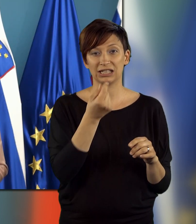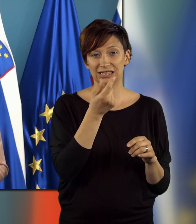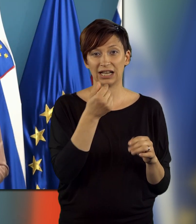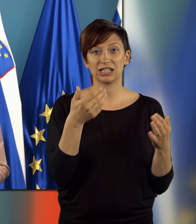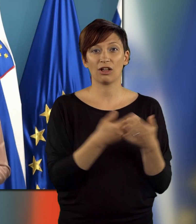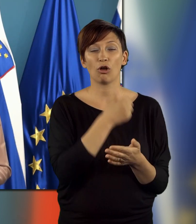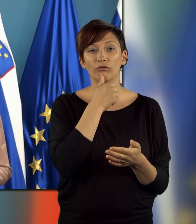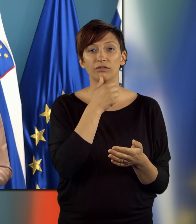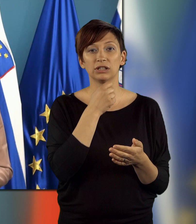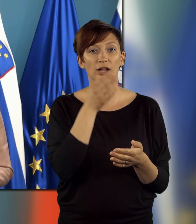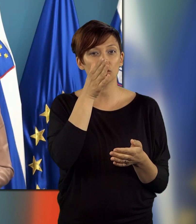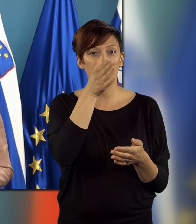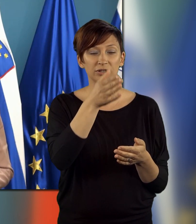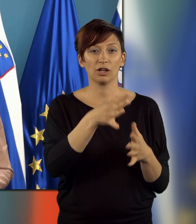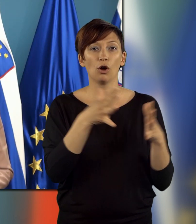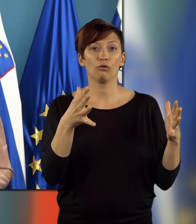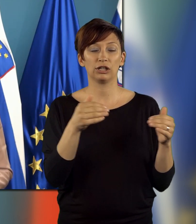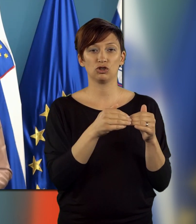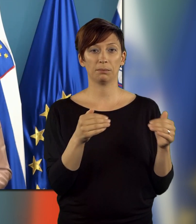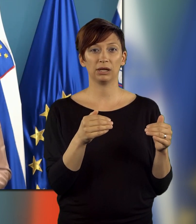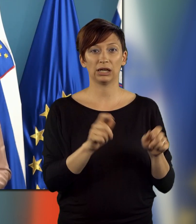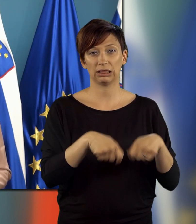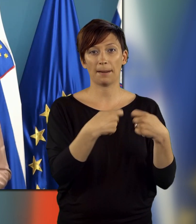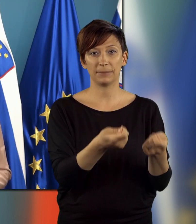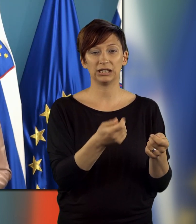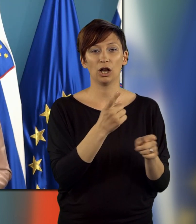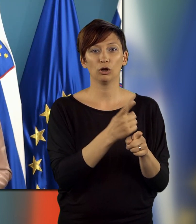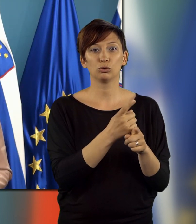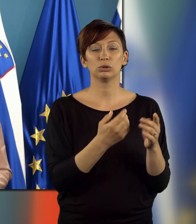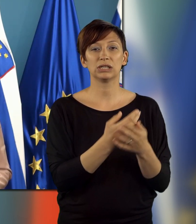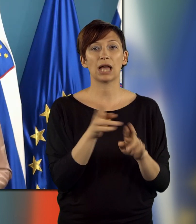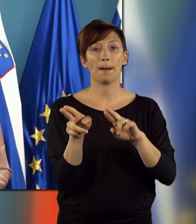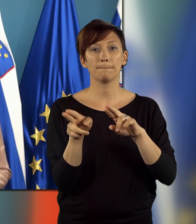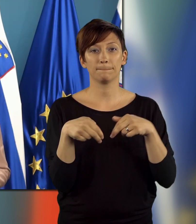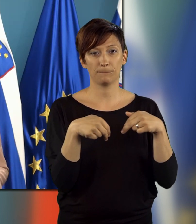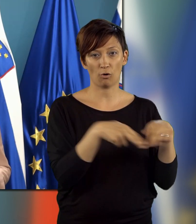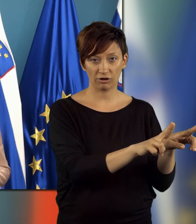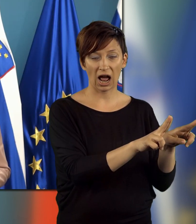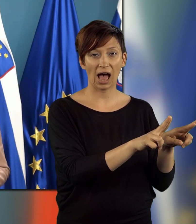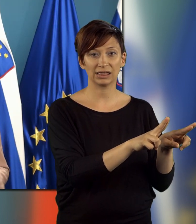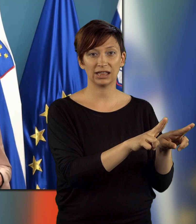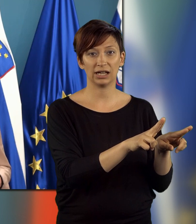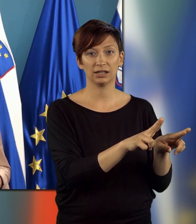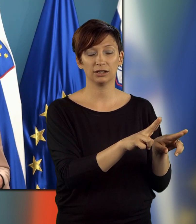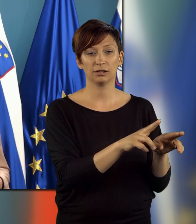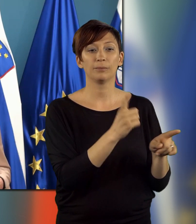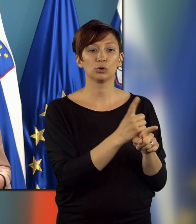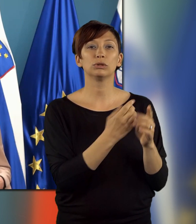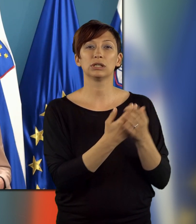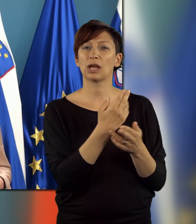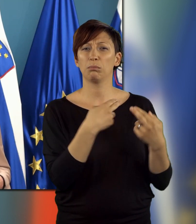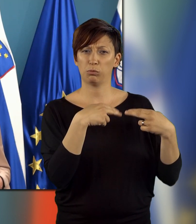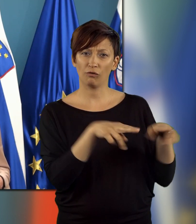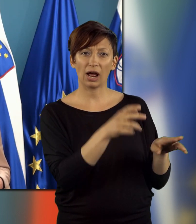sredstva nove finančne perspektive v večji meri namenjajo tudi za povratne za